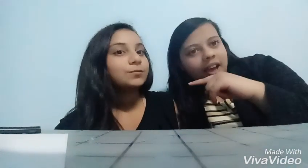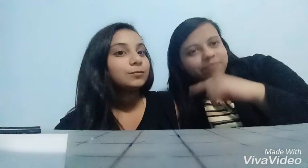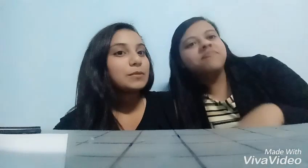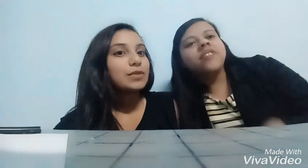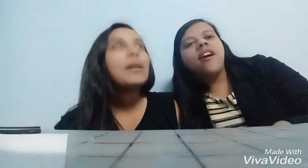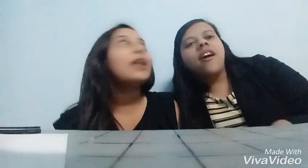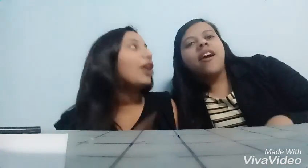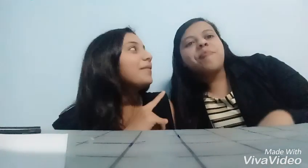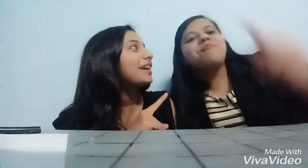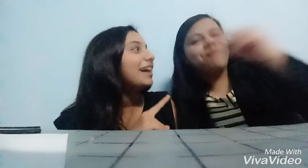Melhor amiga!